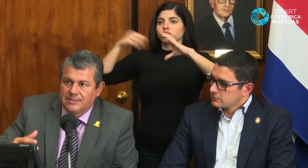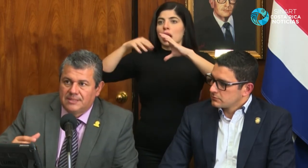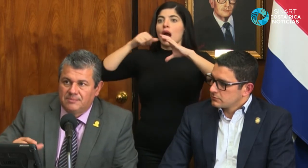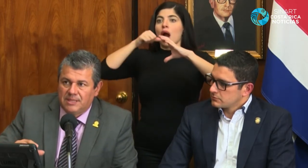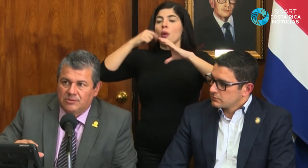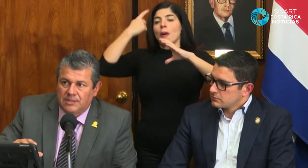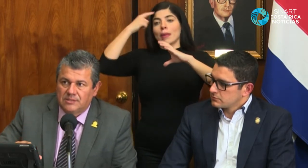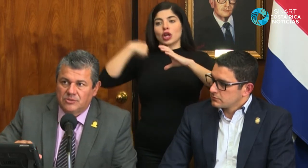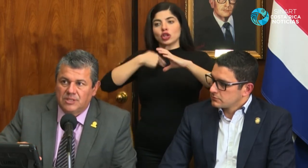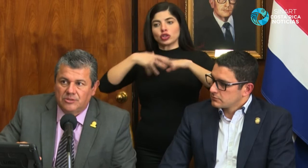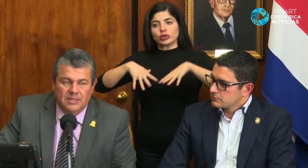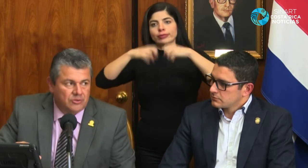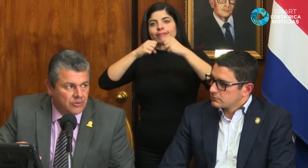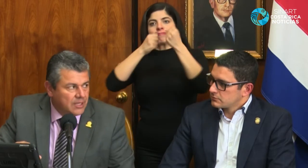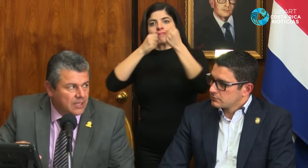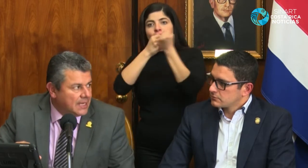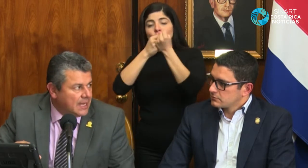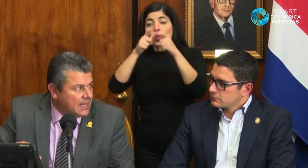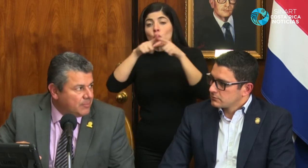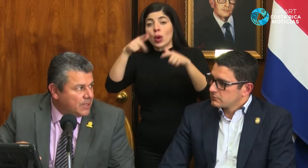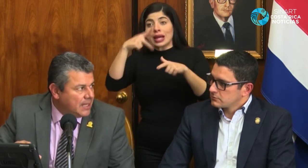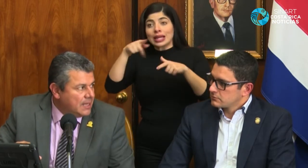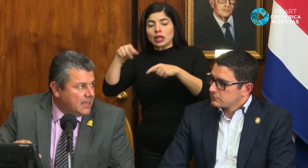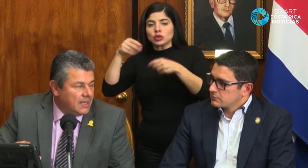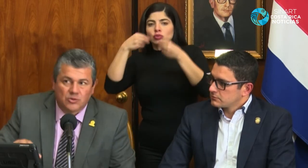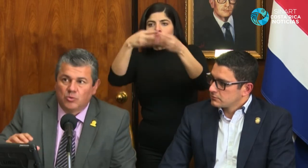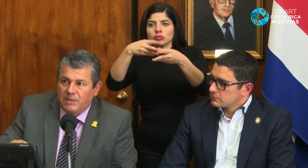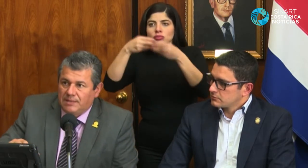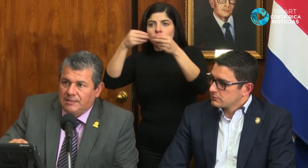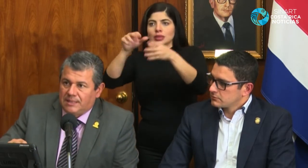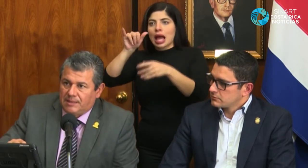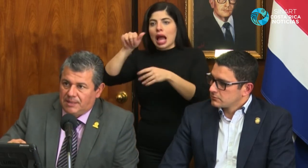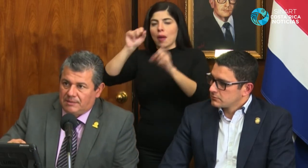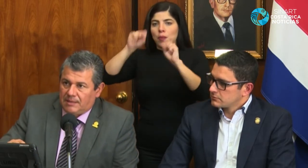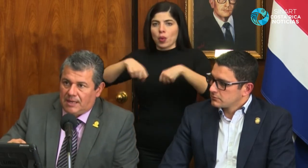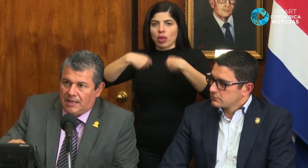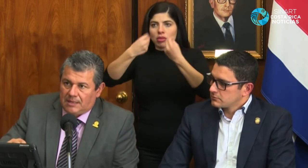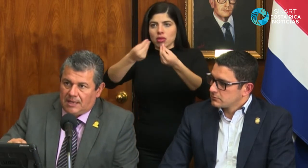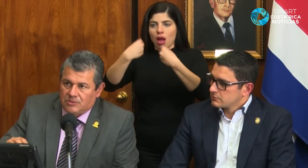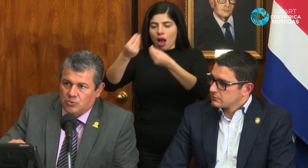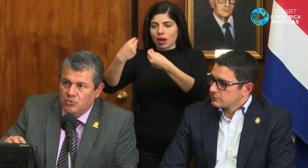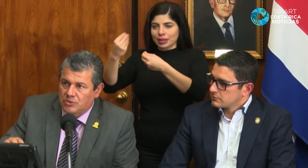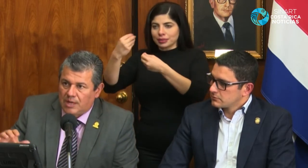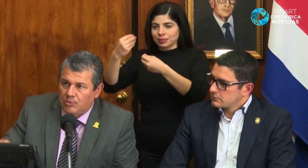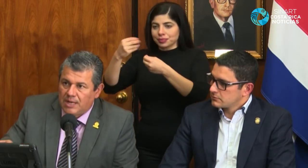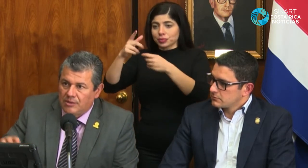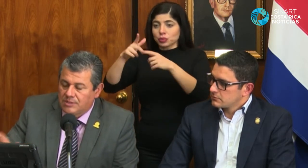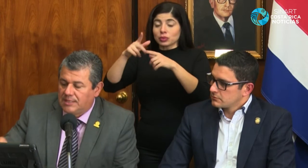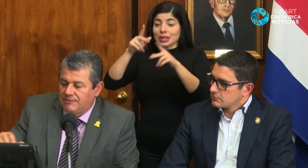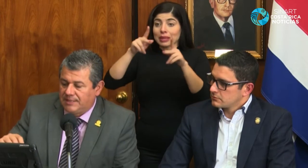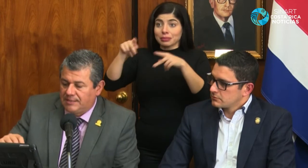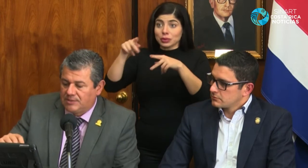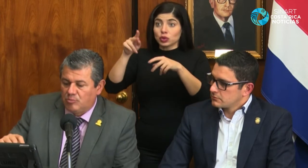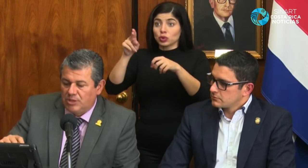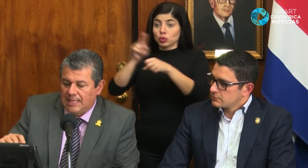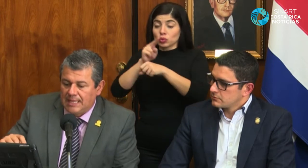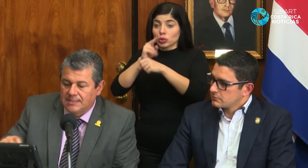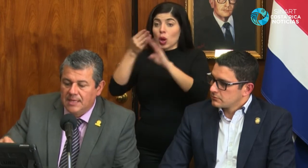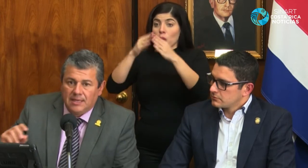el abastecimiento en estos sitios de alto riesgo y que AIA pueda suplir directamente a sus abonados en las